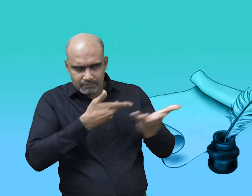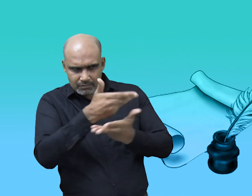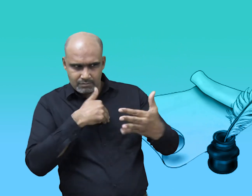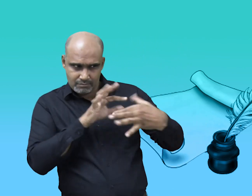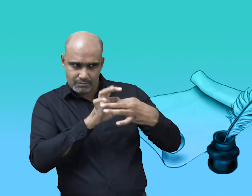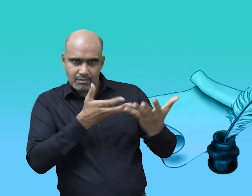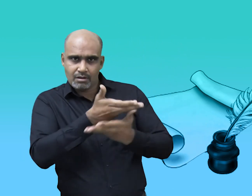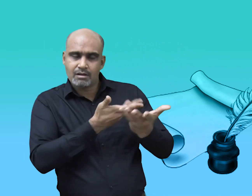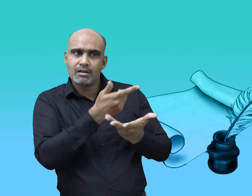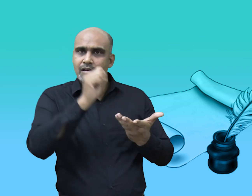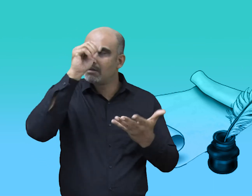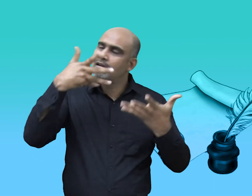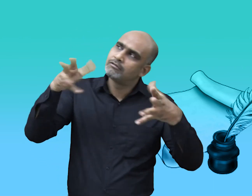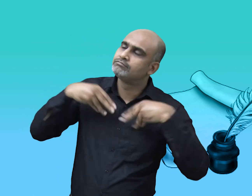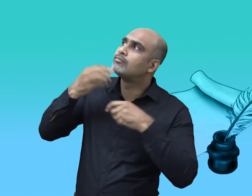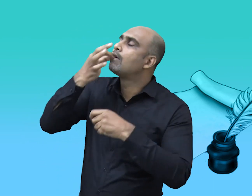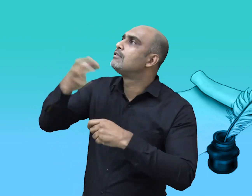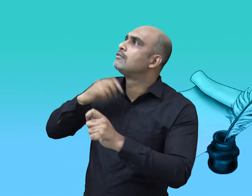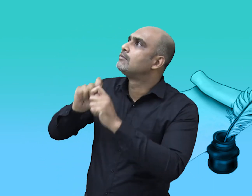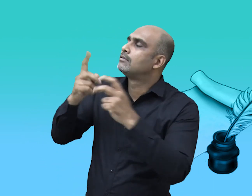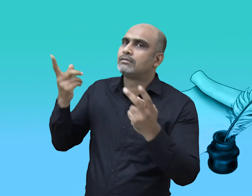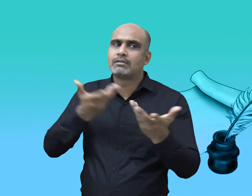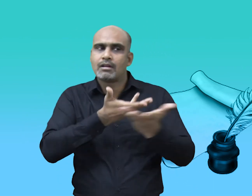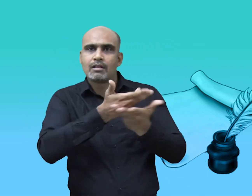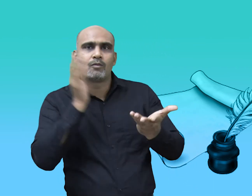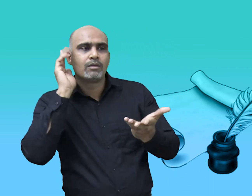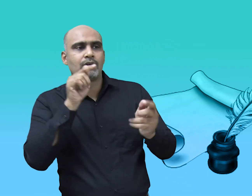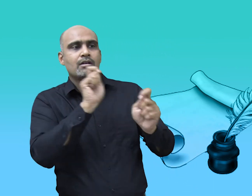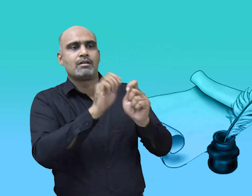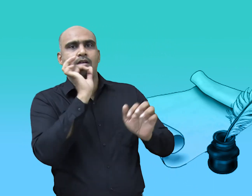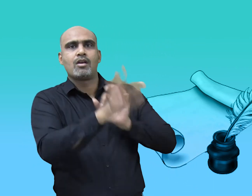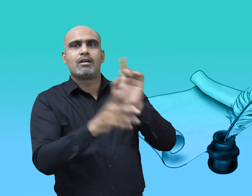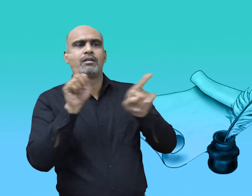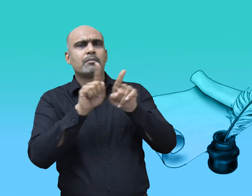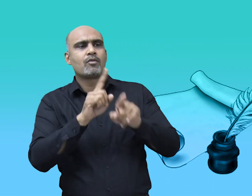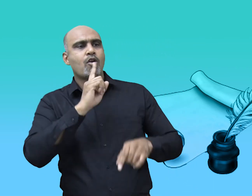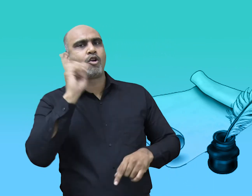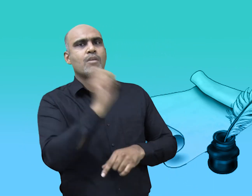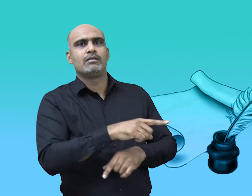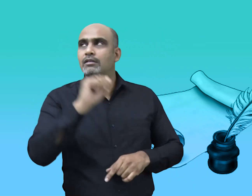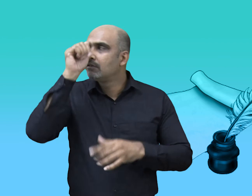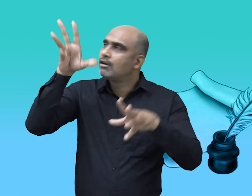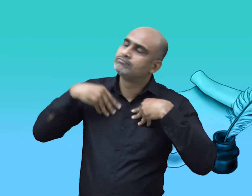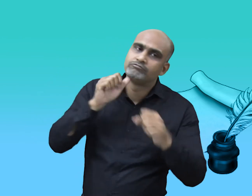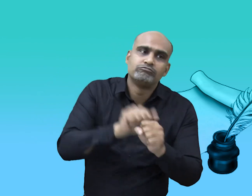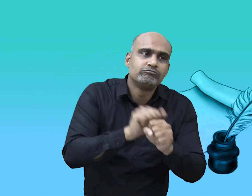से और उनकी उन सांस्कृतिक विचारधारा के माध्यम से उनके अंदर गुलामी का भाव छुपा हुआ